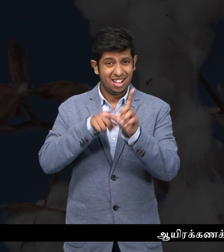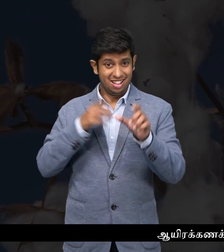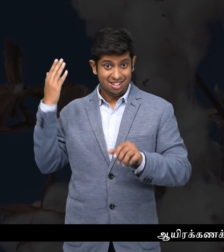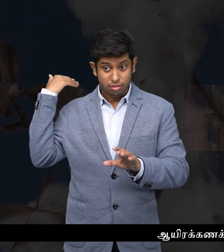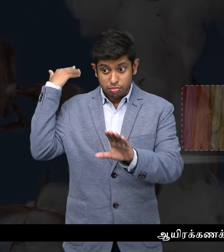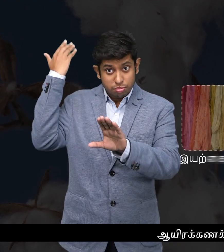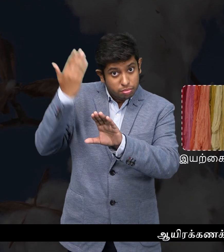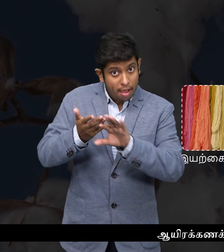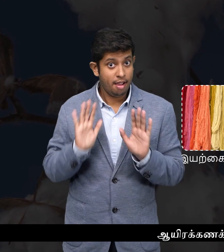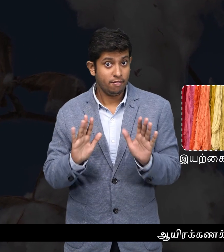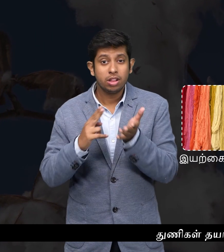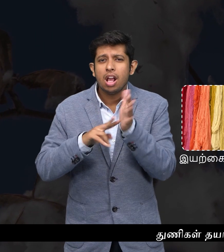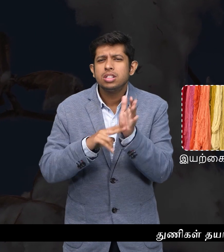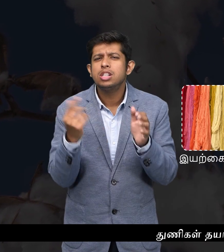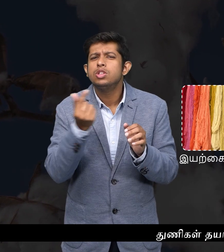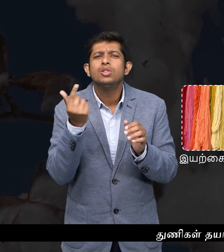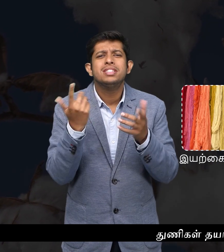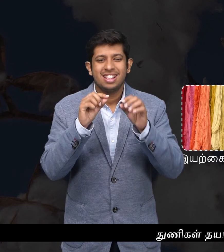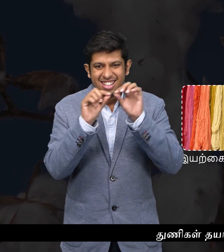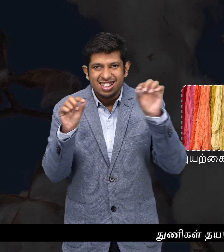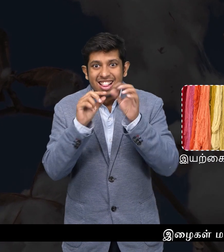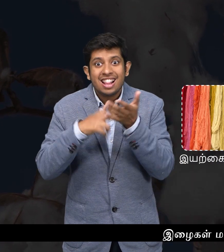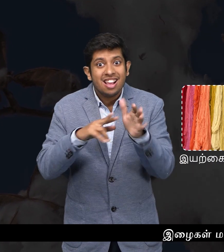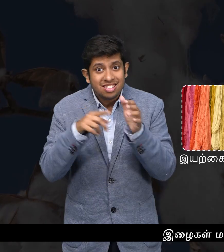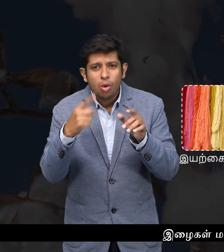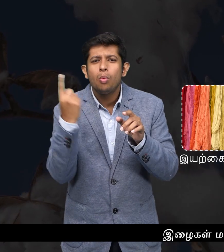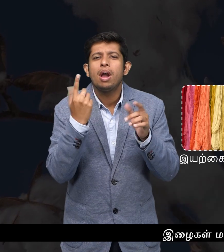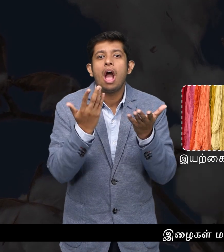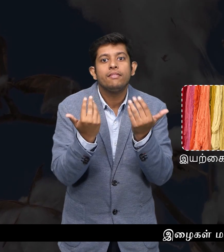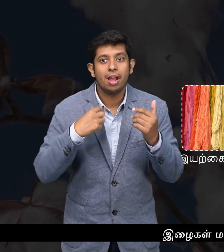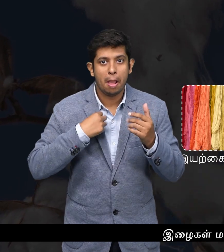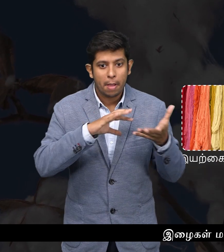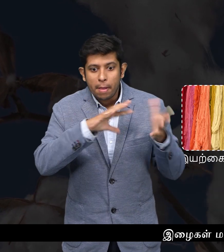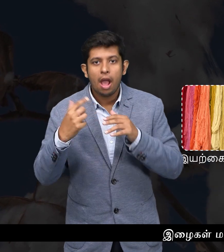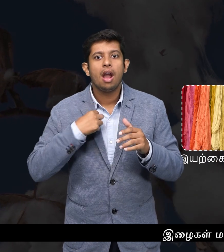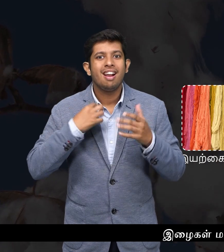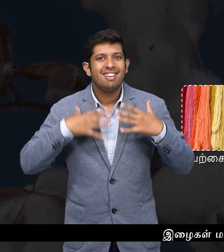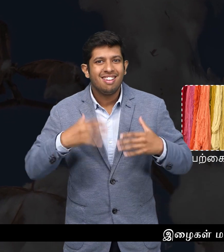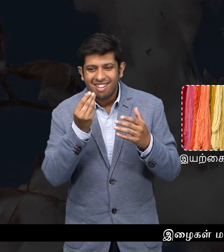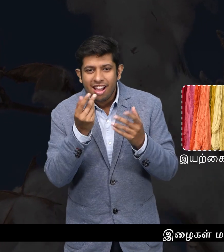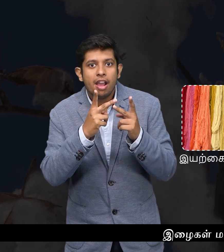ஆயிரக்கணக்கான ஆண்டுகளாக துணிகள் தயாரிப்பதற்கு இயற்கை இழைகள் மட்டும் கிடைத்தன.